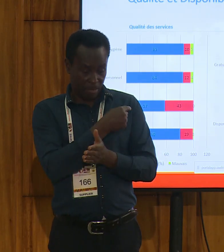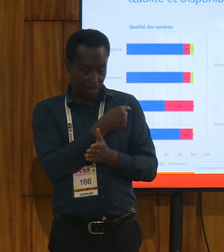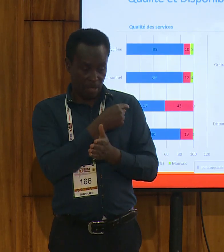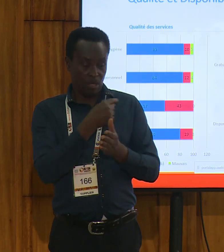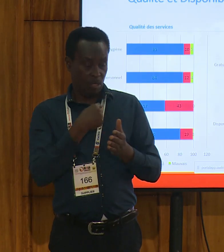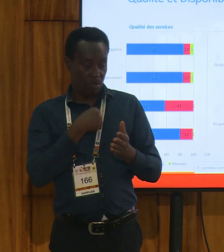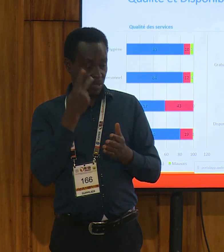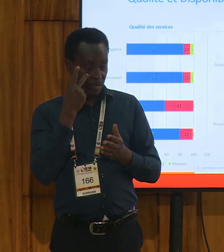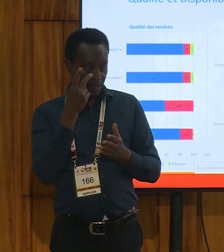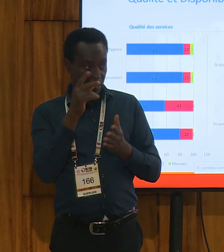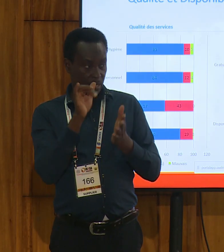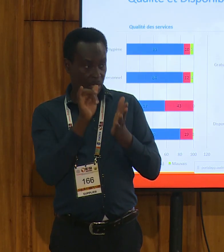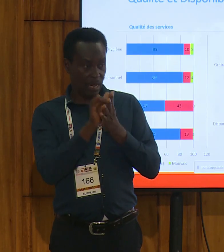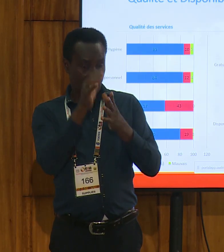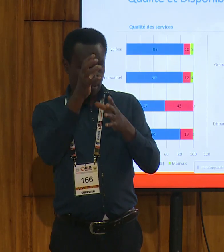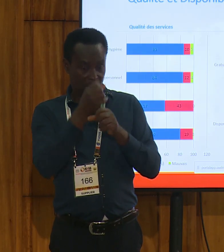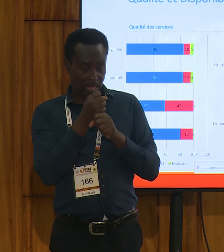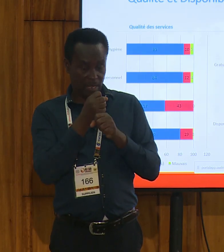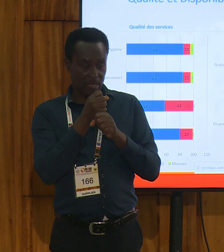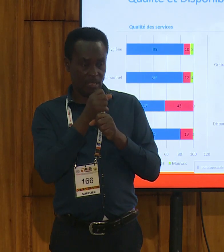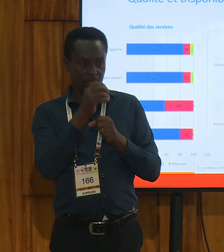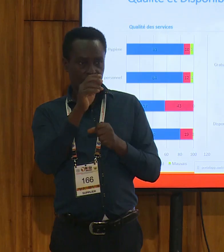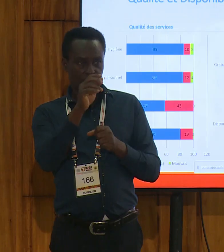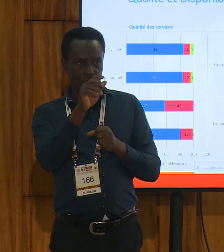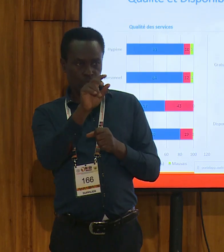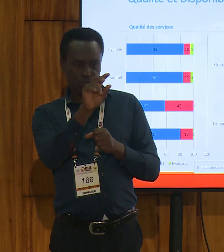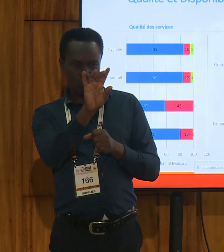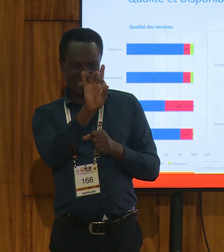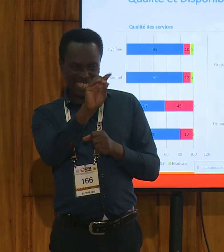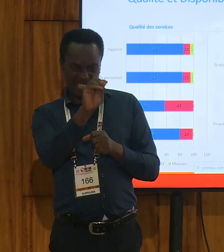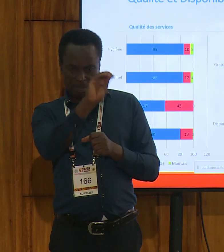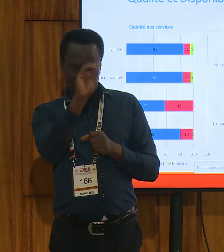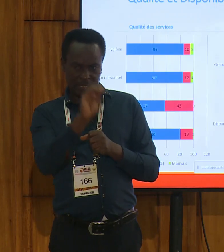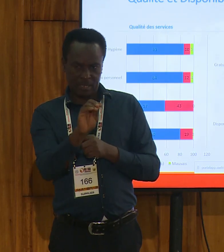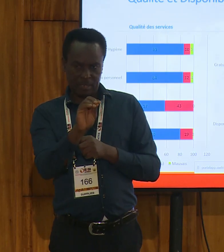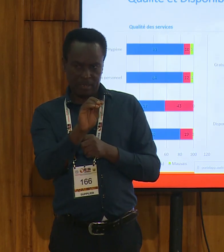Nous avions vu qu'il y a 80%, plus de 80%